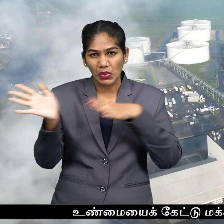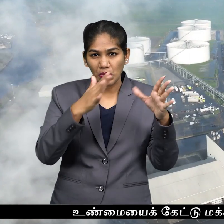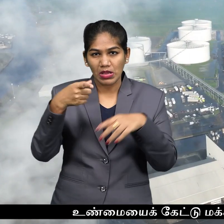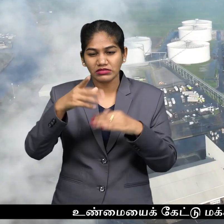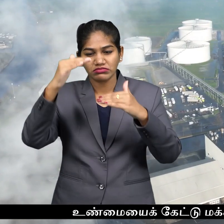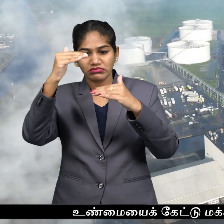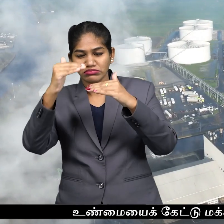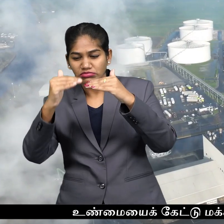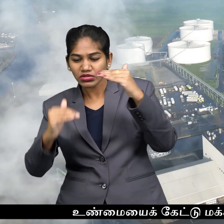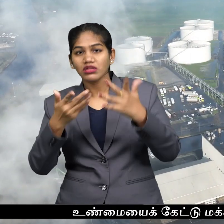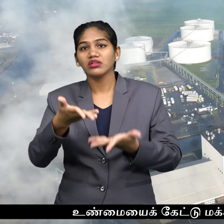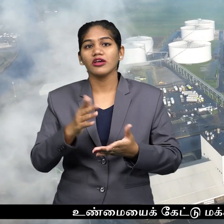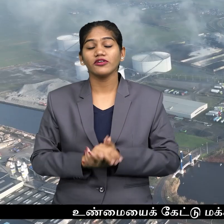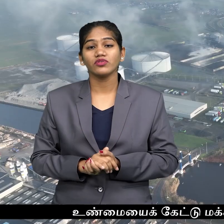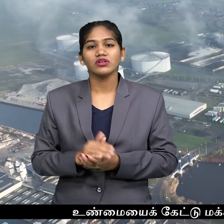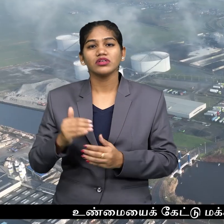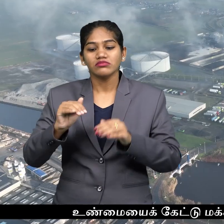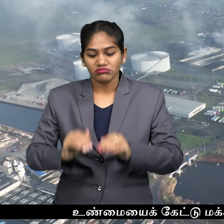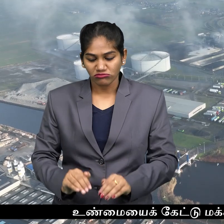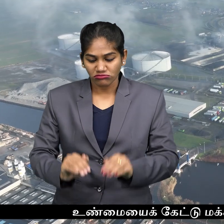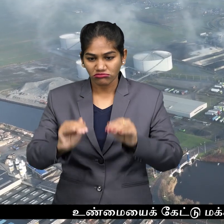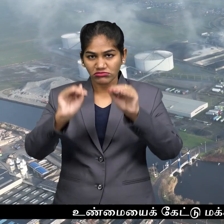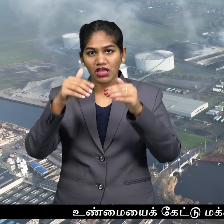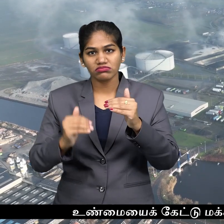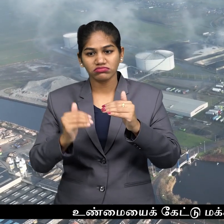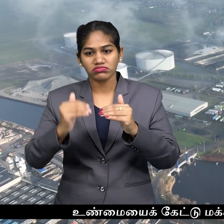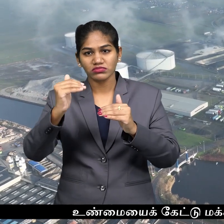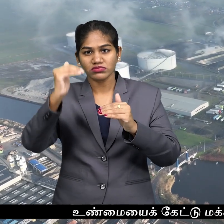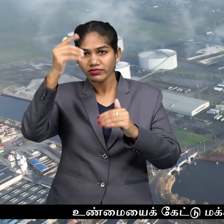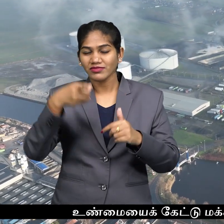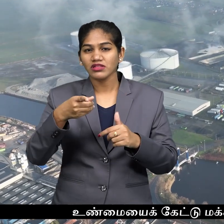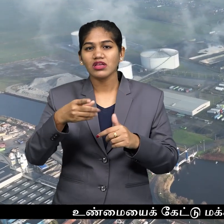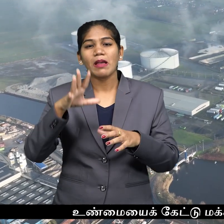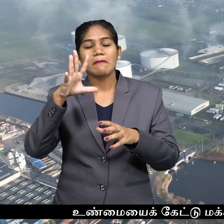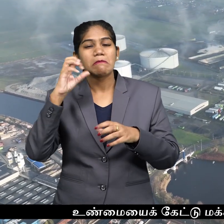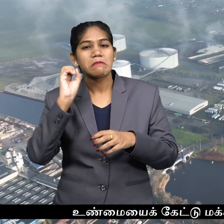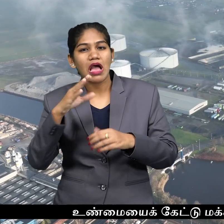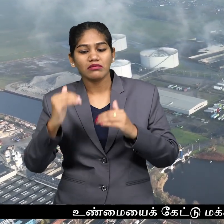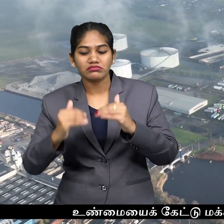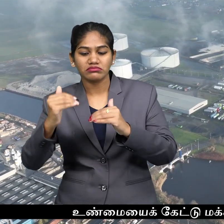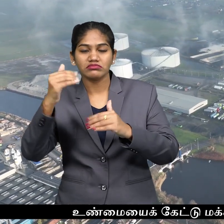உண்மையை கேட்டு மக்கள் அடிக்கடி மோசமாக உணர்கிறார்கள்.